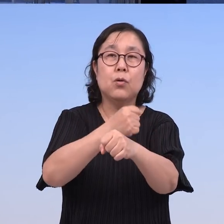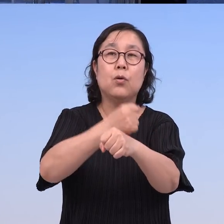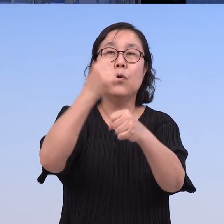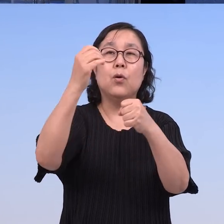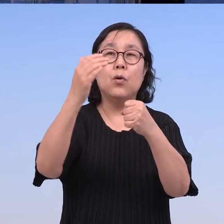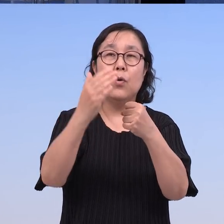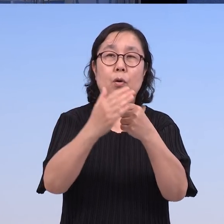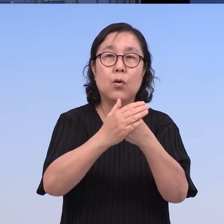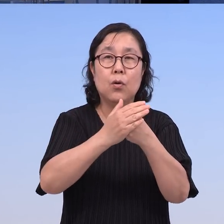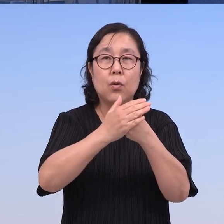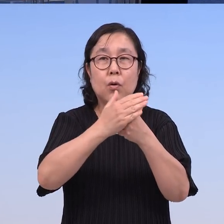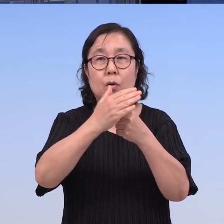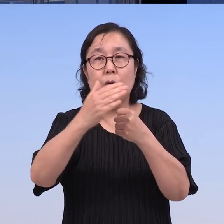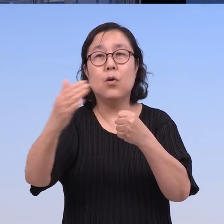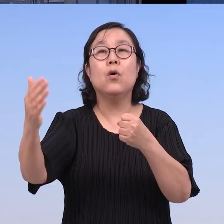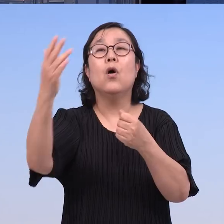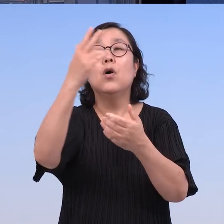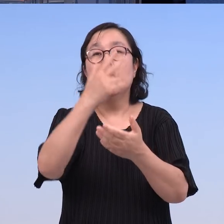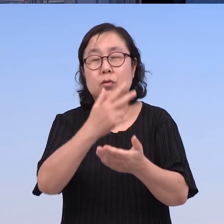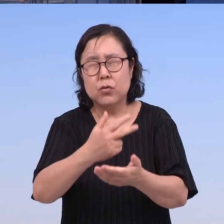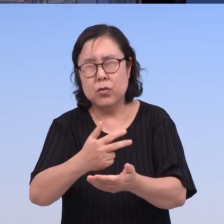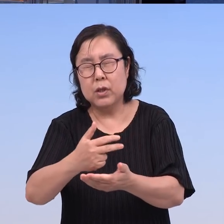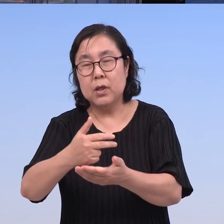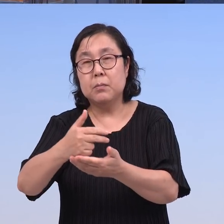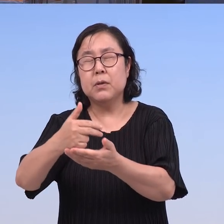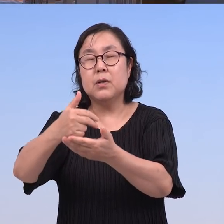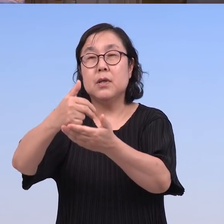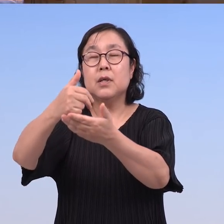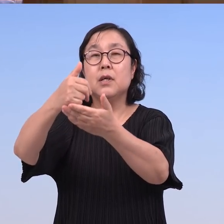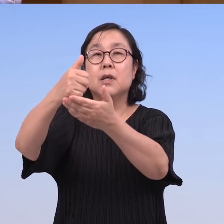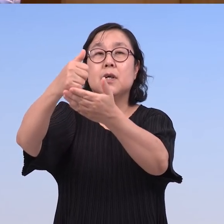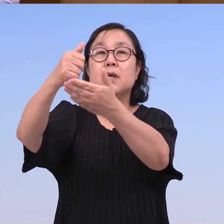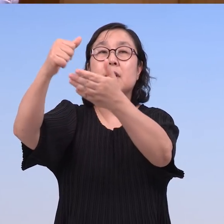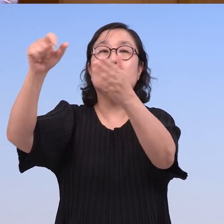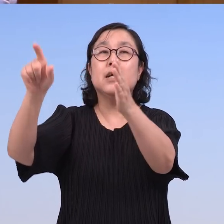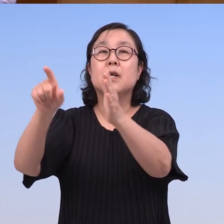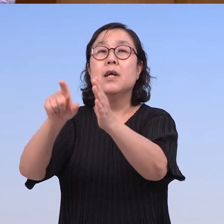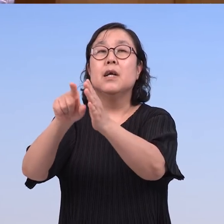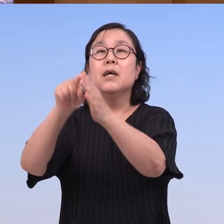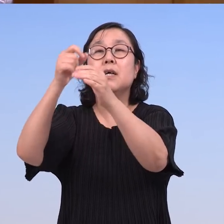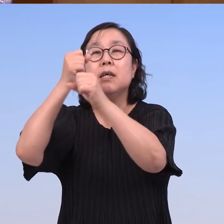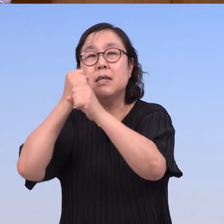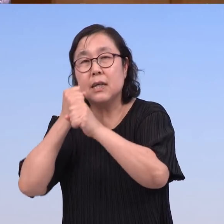여러분 두려움이 밀려올 때마다 주님을 의지함으로